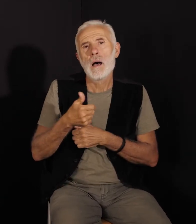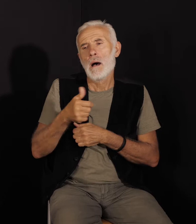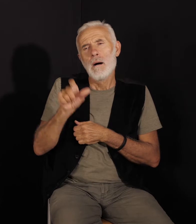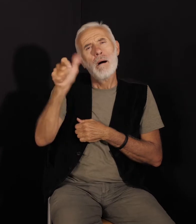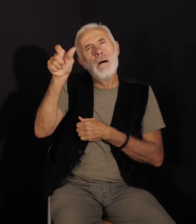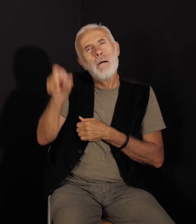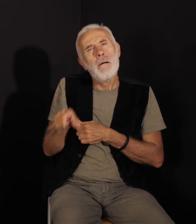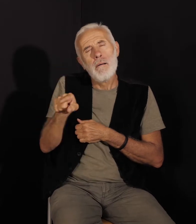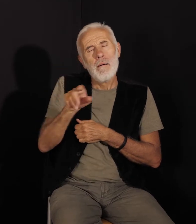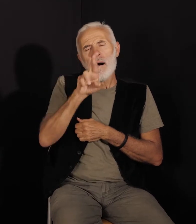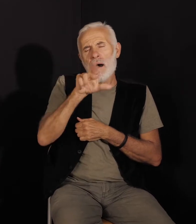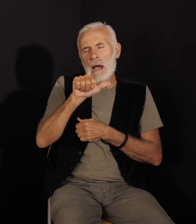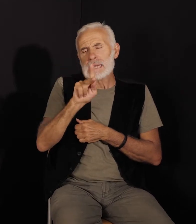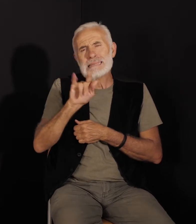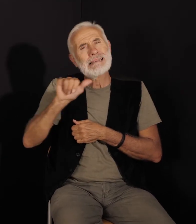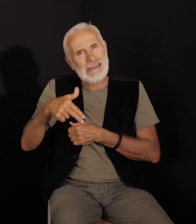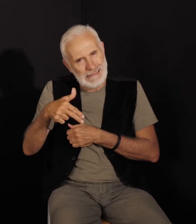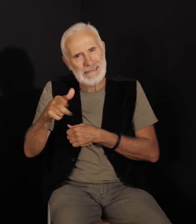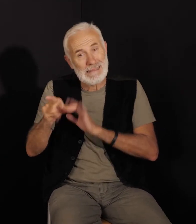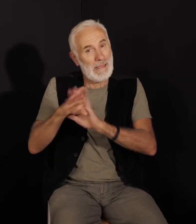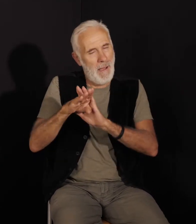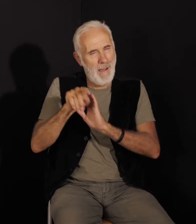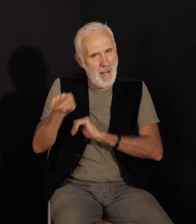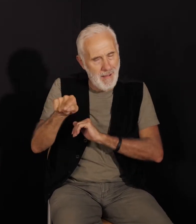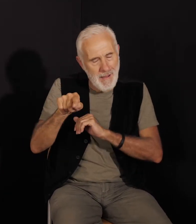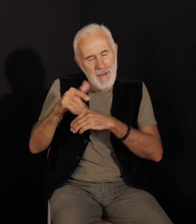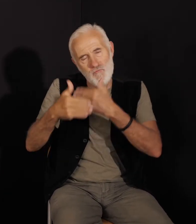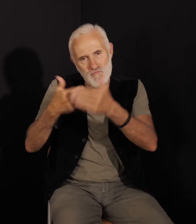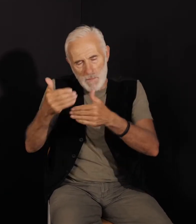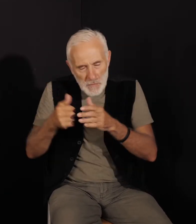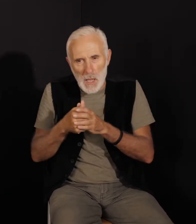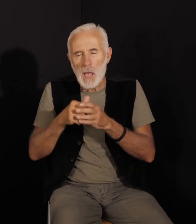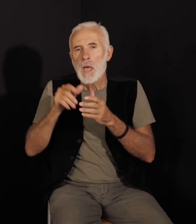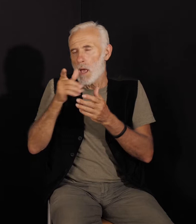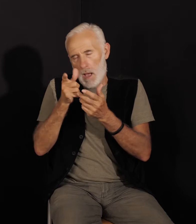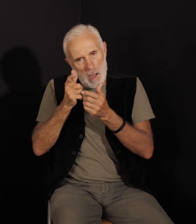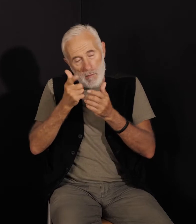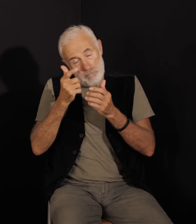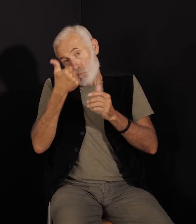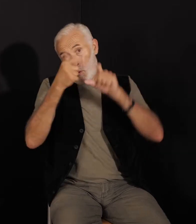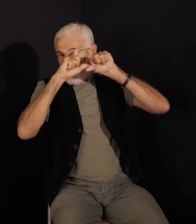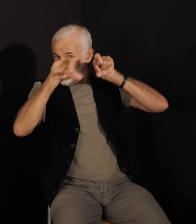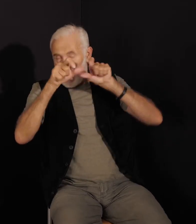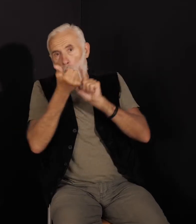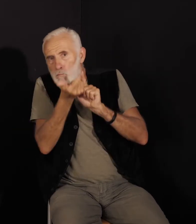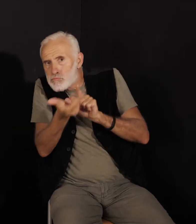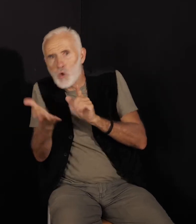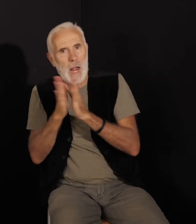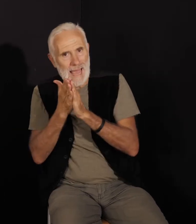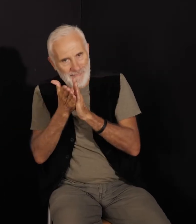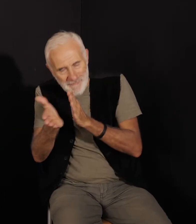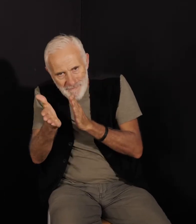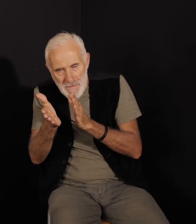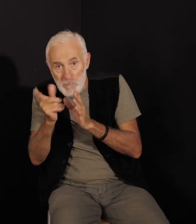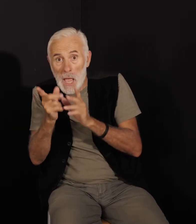dont on parlera plus tard. Ensuite, on a créé une collection sur les titres, les auteurs qui ont inspiré d'autres